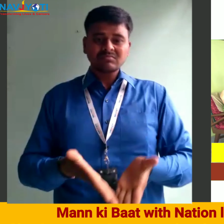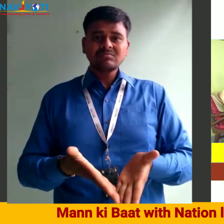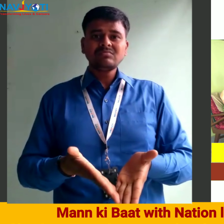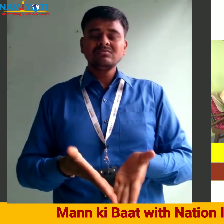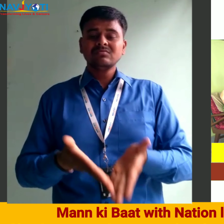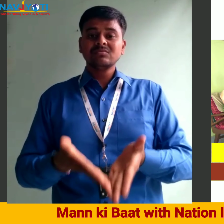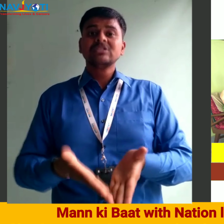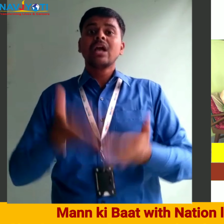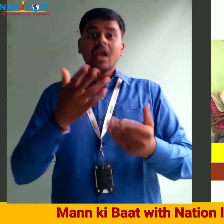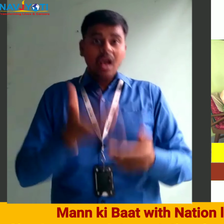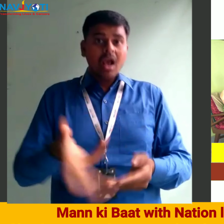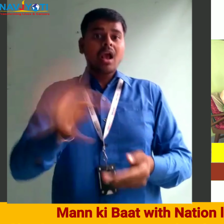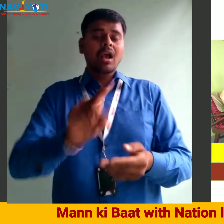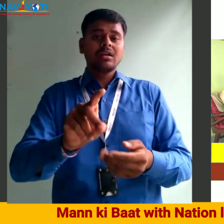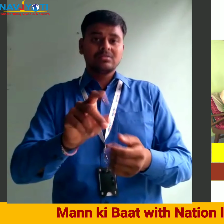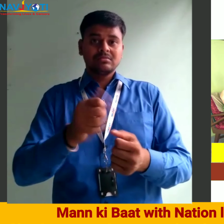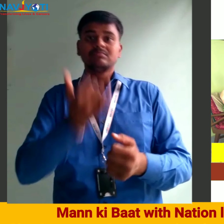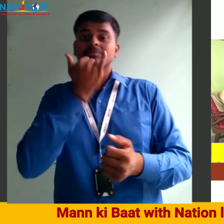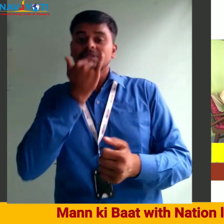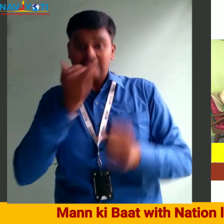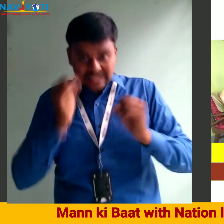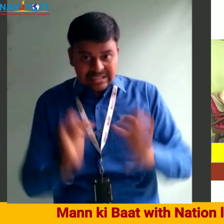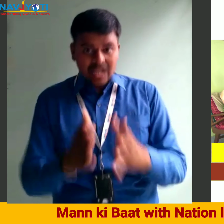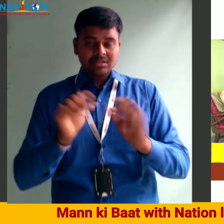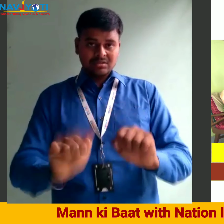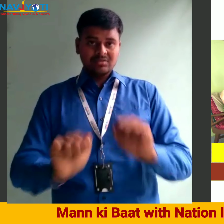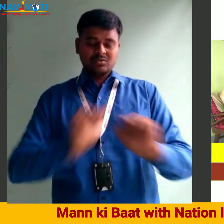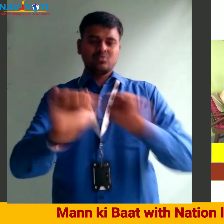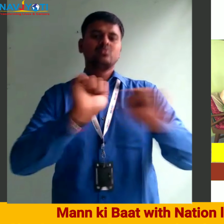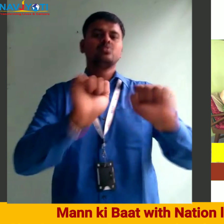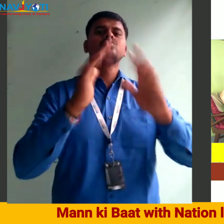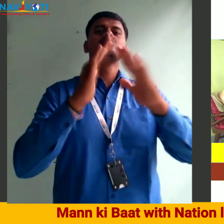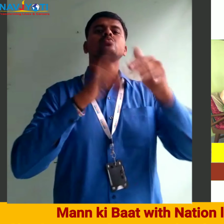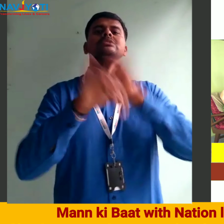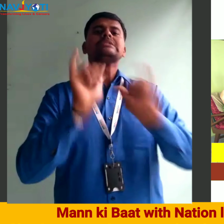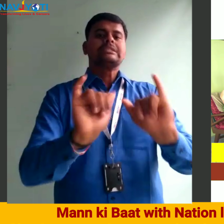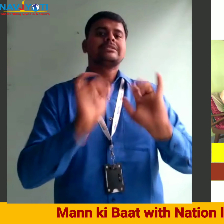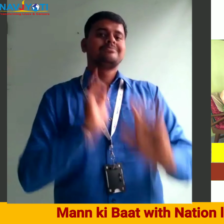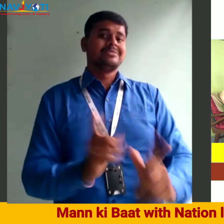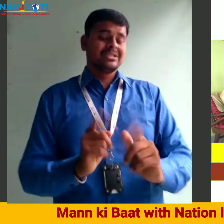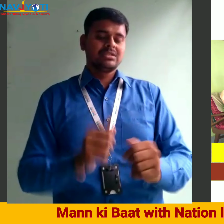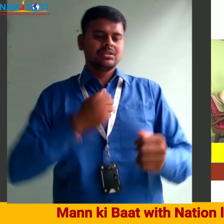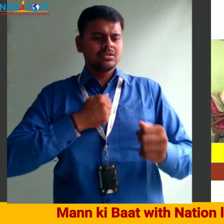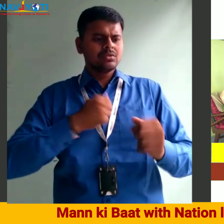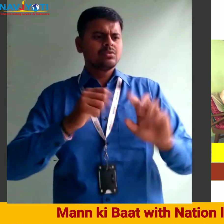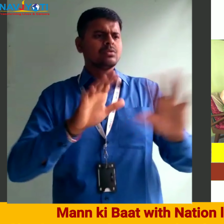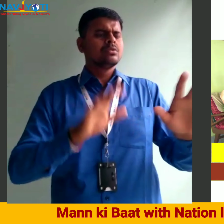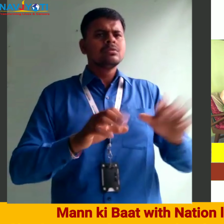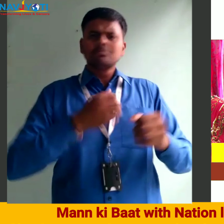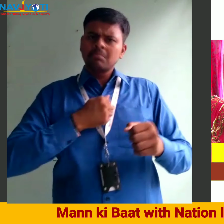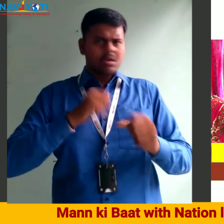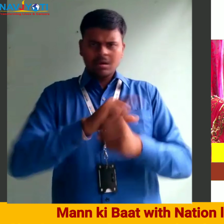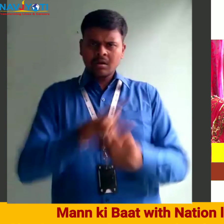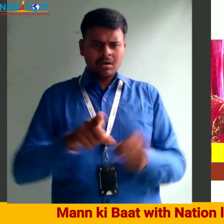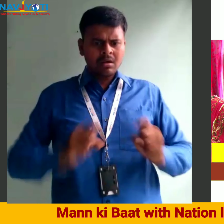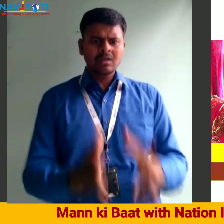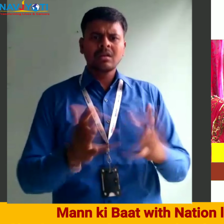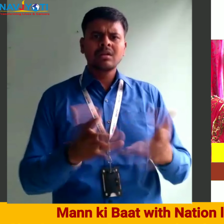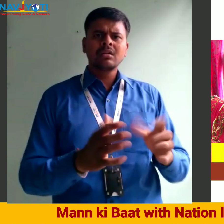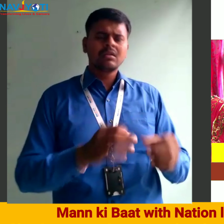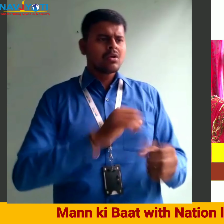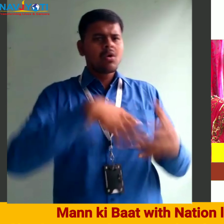है और हमारे यहाँ तो बार बार कहा जाता है, सावधानी हटी तो दुर्घटना घटी।